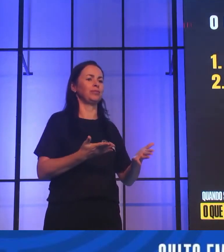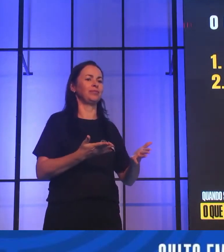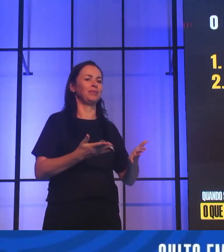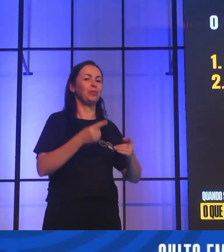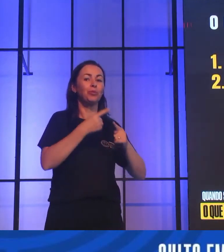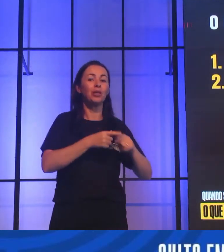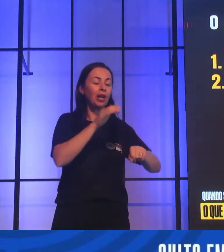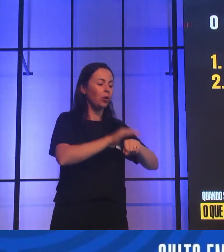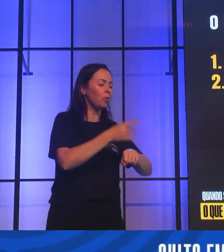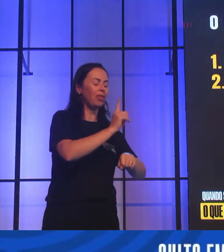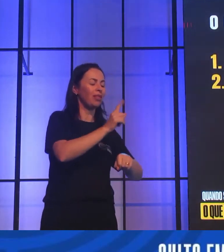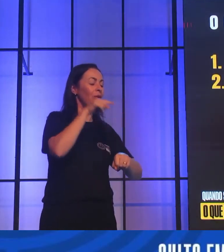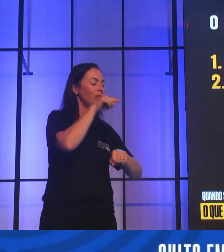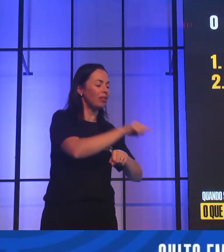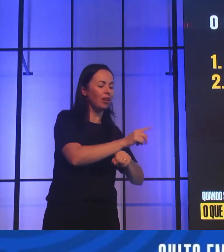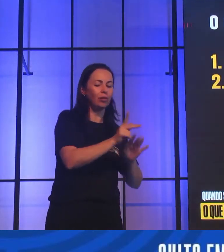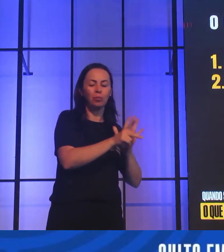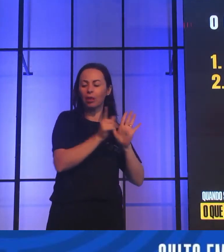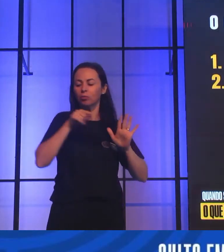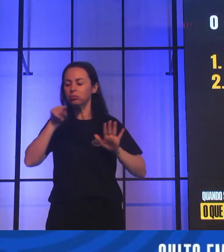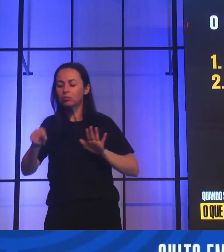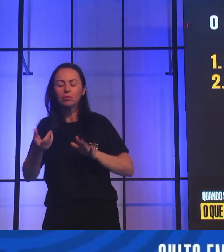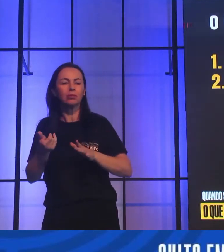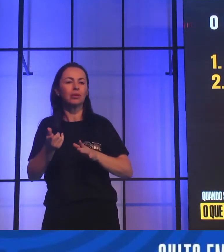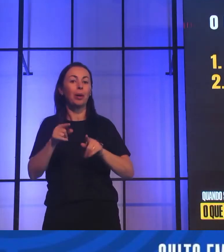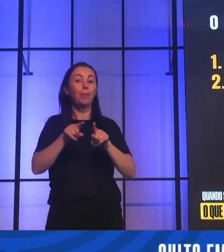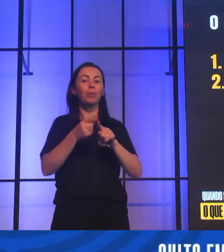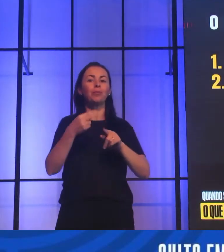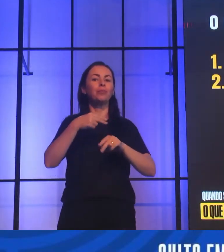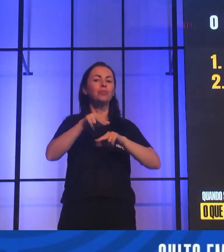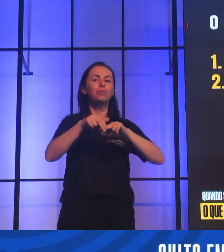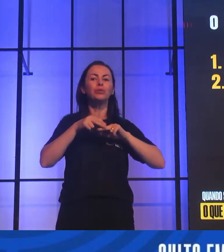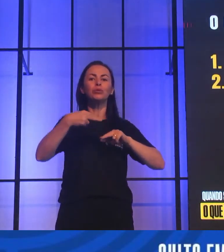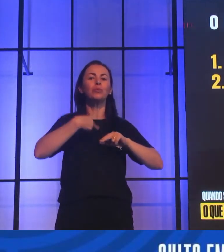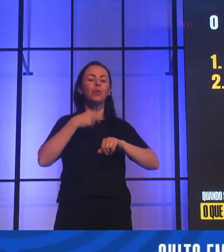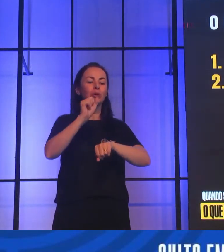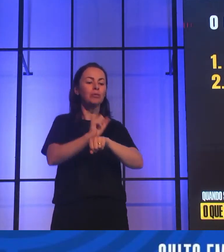dela. Não espere que os outros mudem.